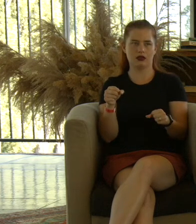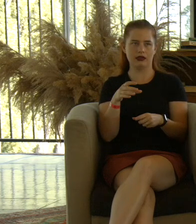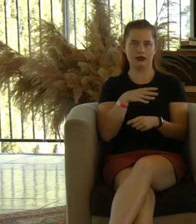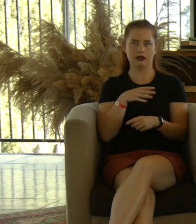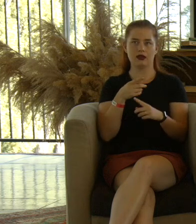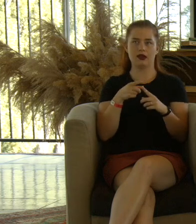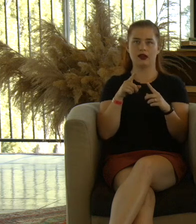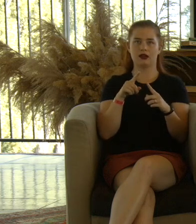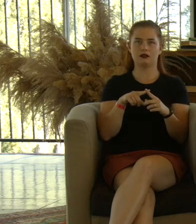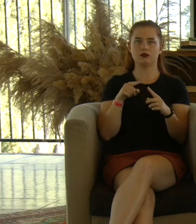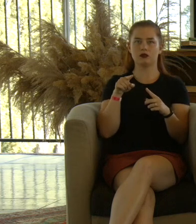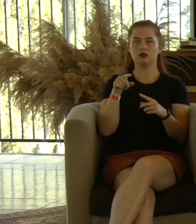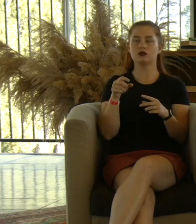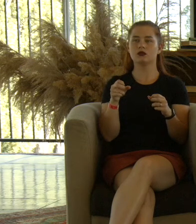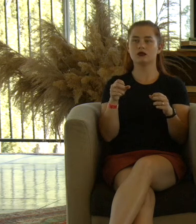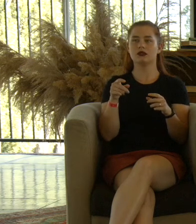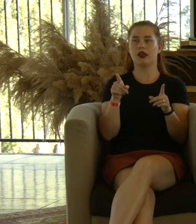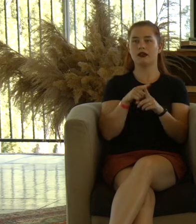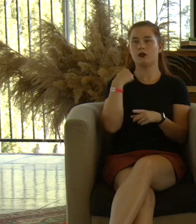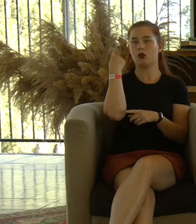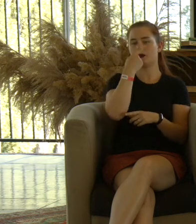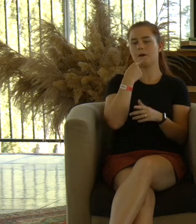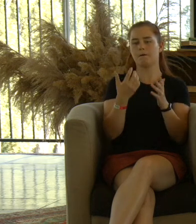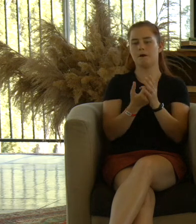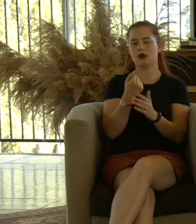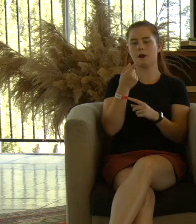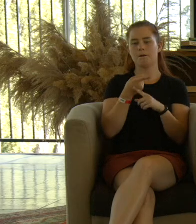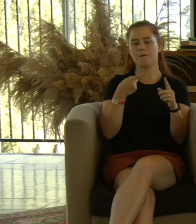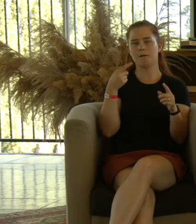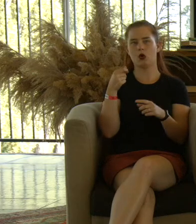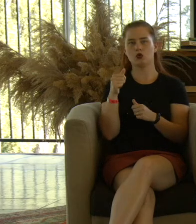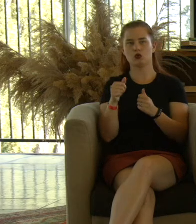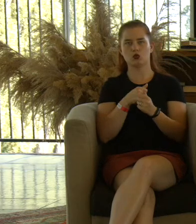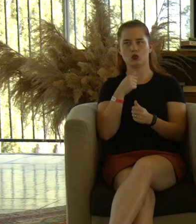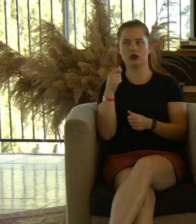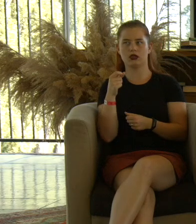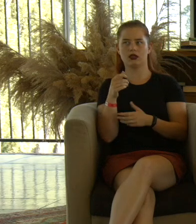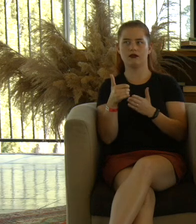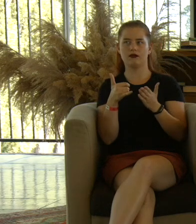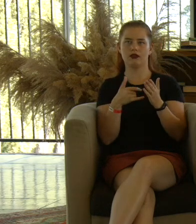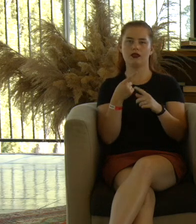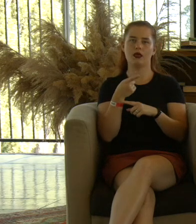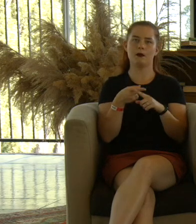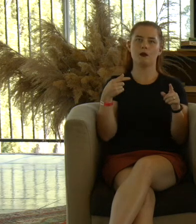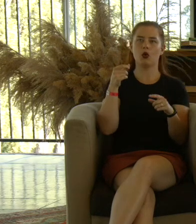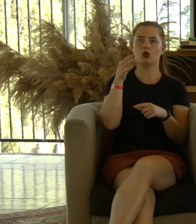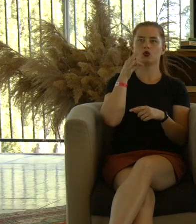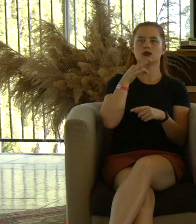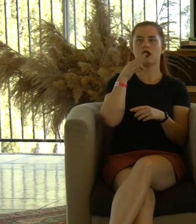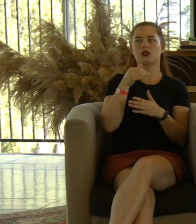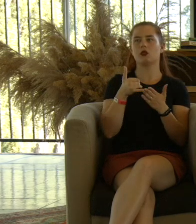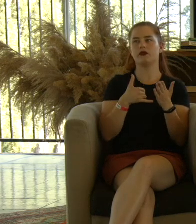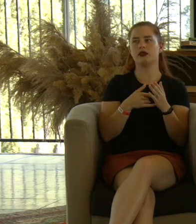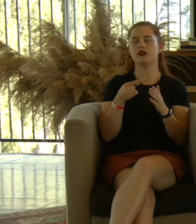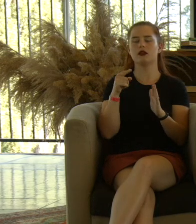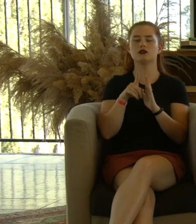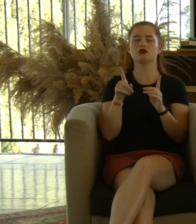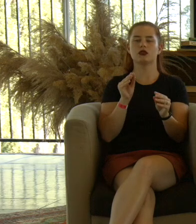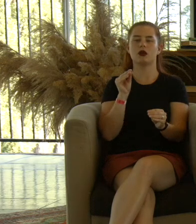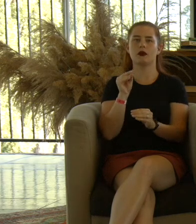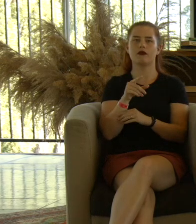кто-то специально останавливает брожение. И таким образом получаются полусухие вина, полусладкие вина. Это совсем не значит, что в них добавляли сахар.